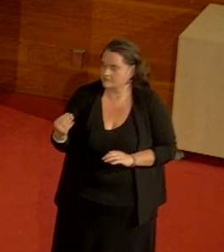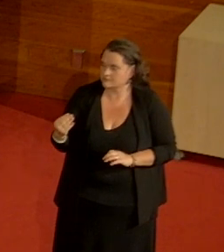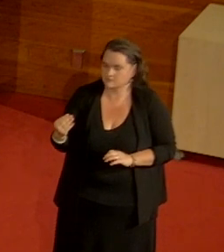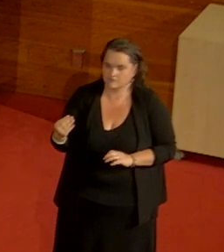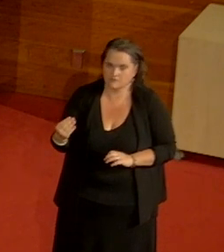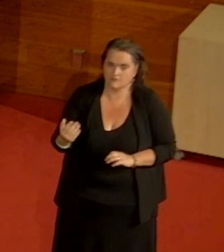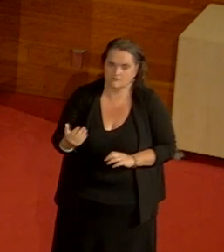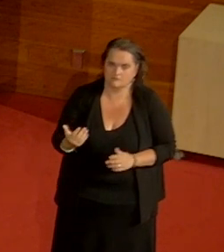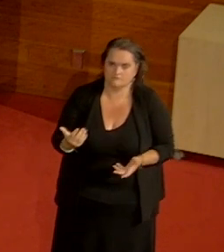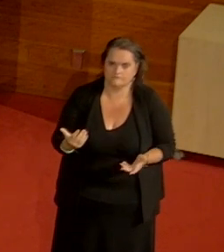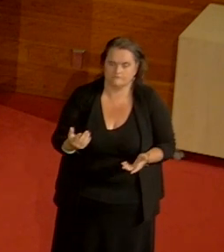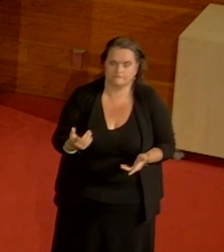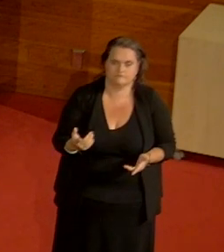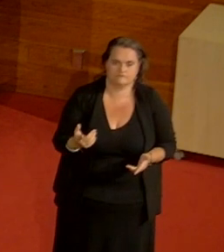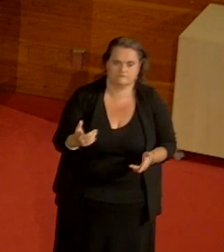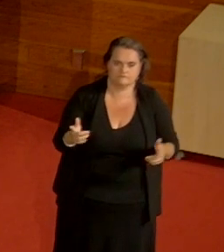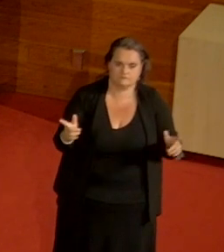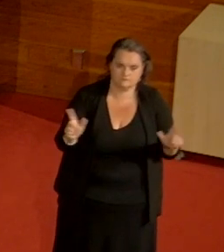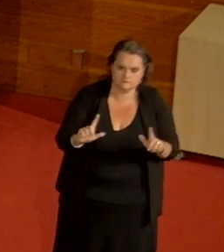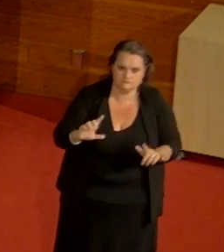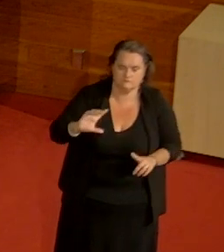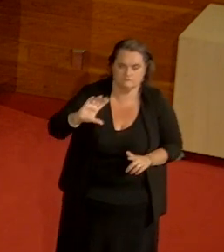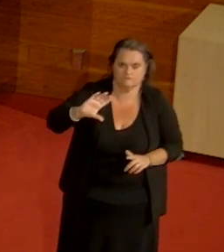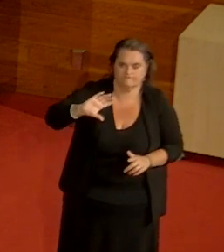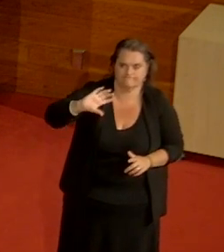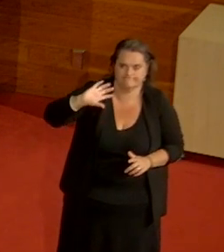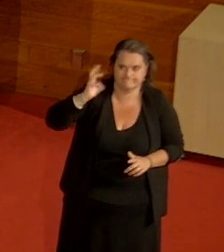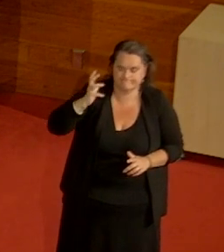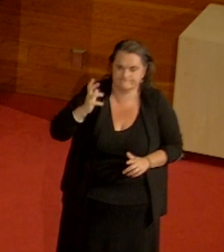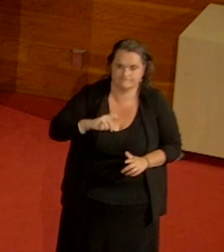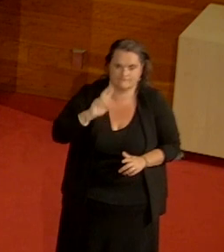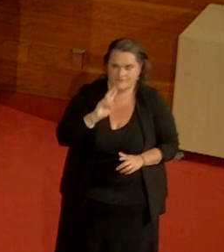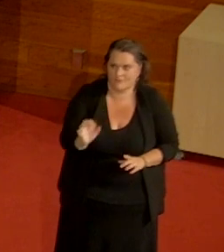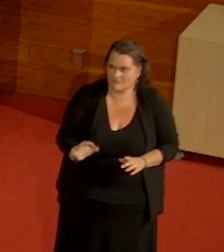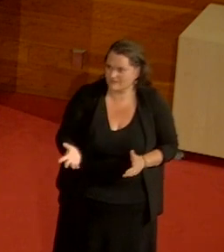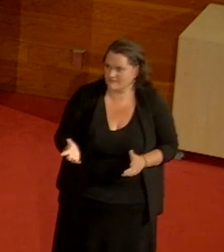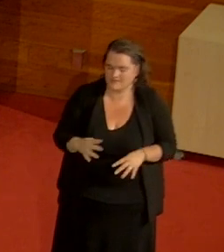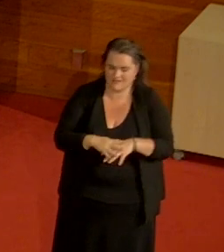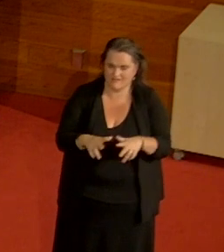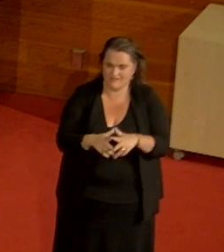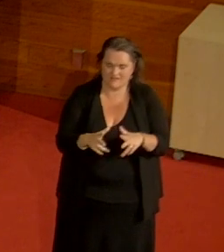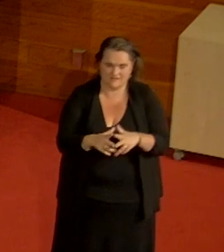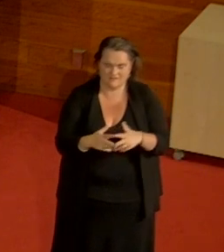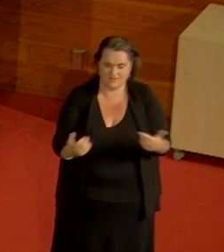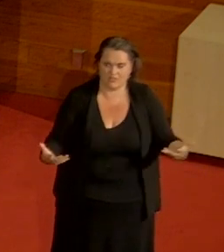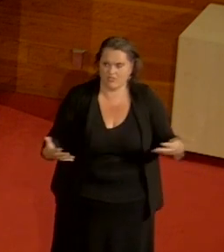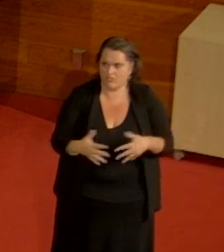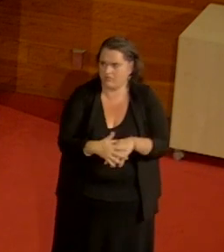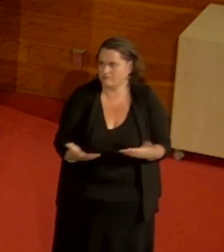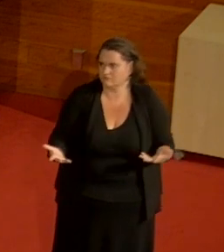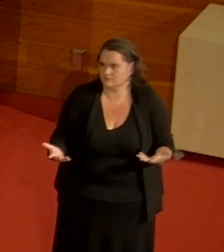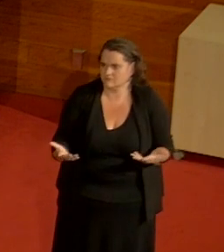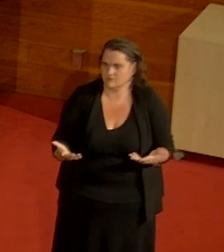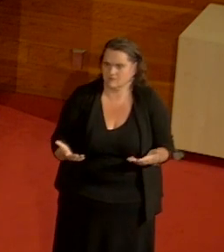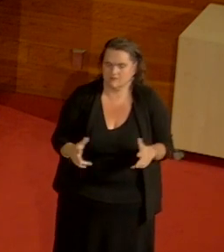tienen la gran responsabilidad de de de acreditar lo que están haciendo en las redes sin embargo todo esto se funde y nunca podemos dar a las